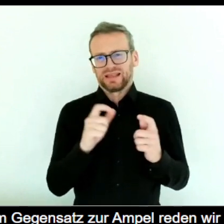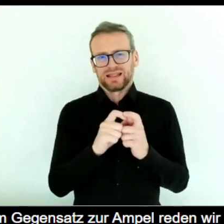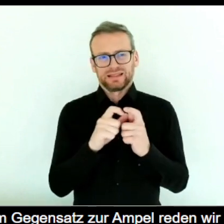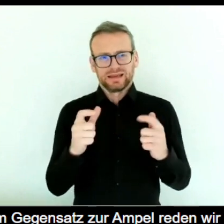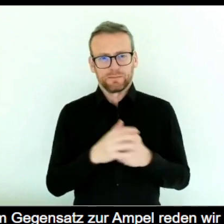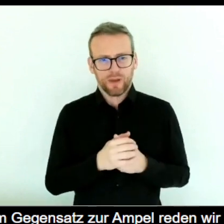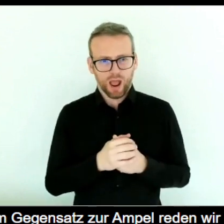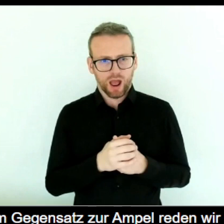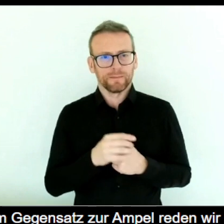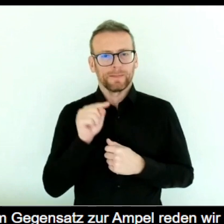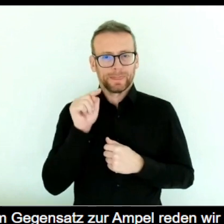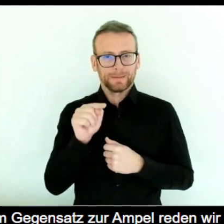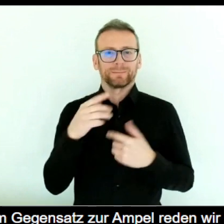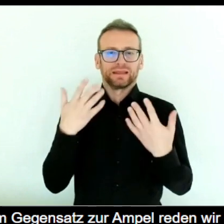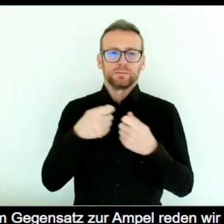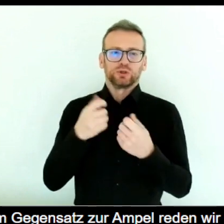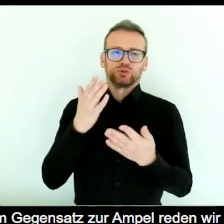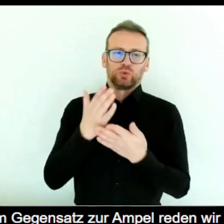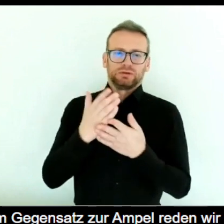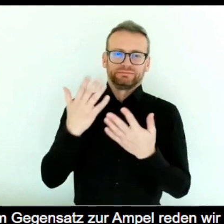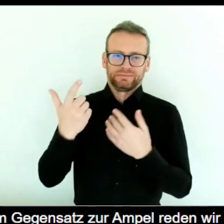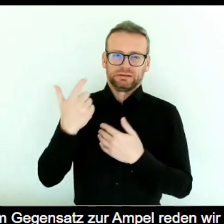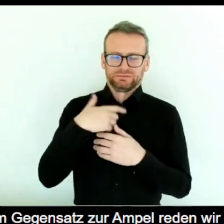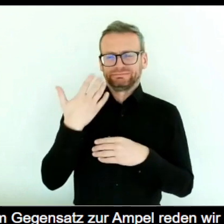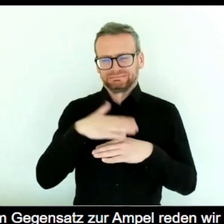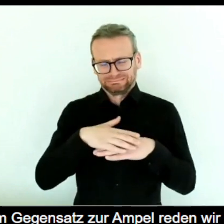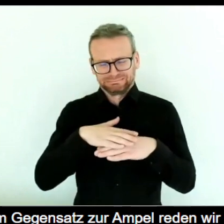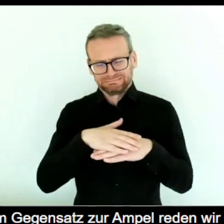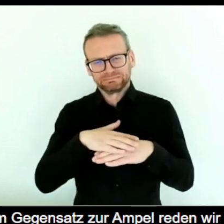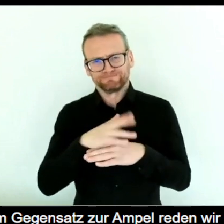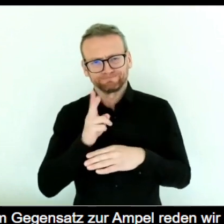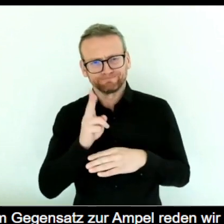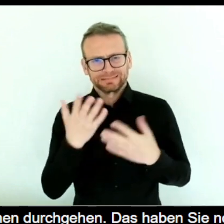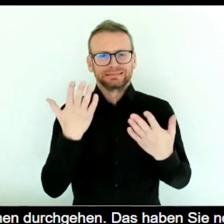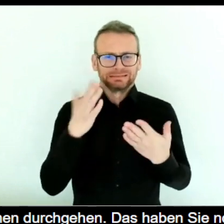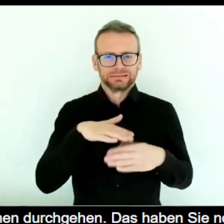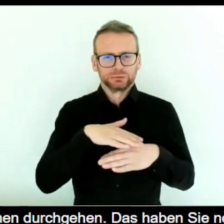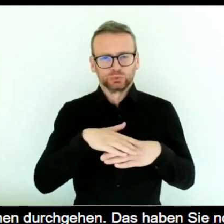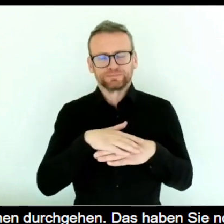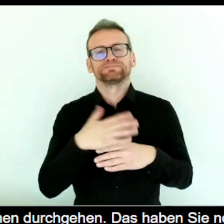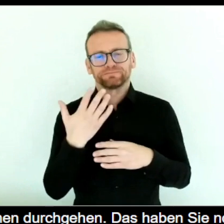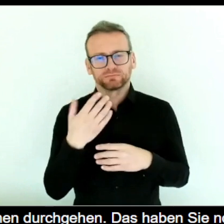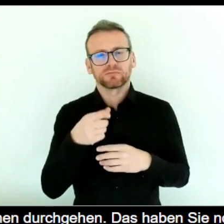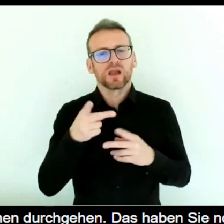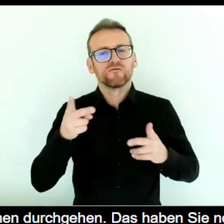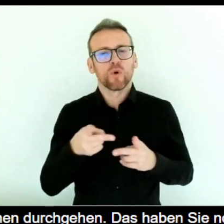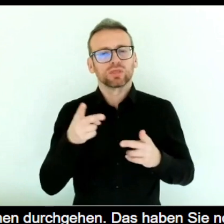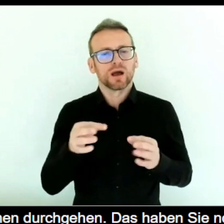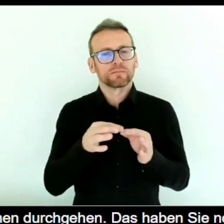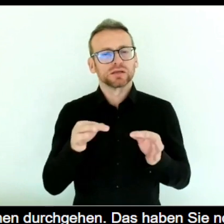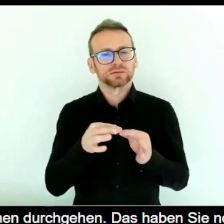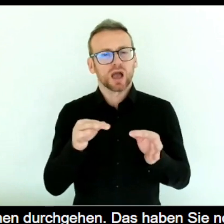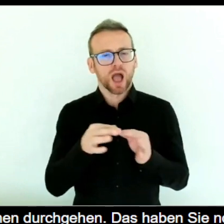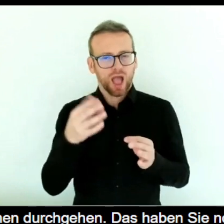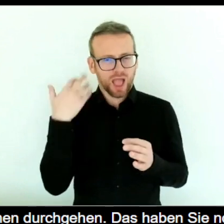bis zum 30.06. zu verlängern und dann ab 1.07. auslaufen zu lassen, wobei ja auch bis zum 30.06. verlängert wird, mit Mitteln,